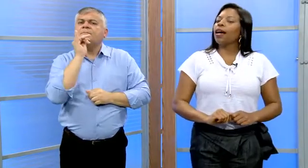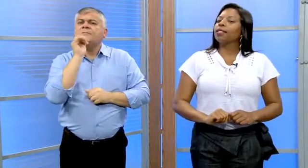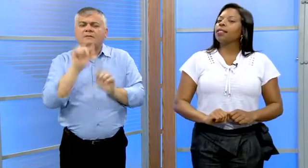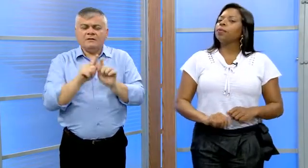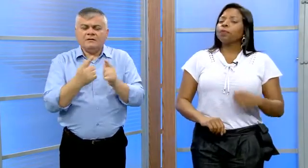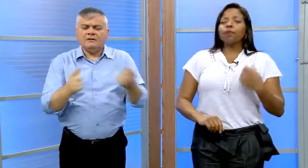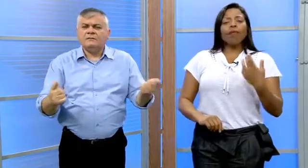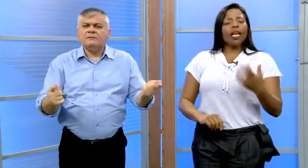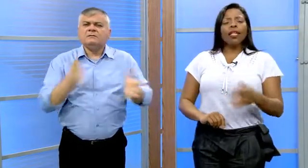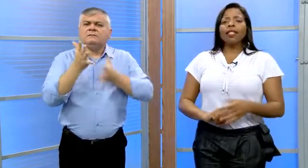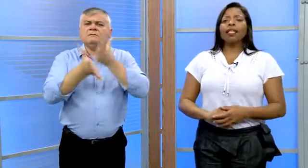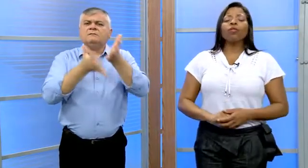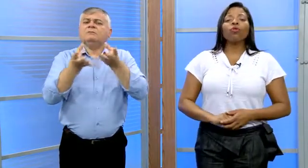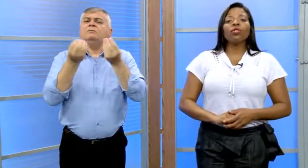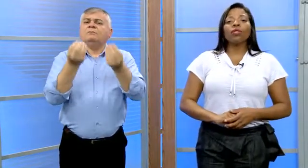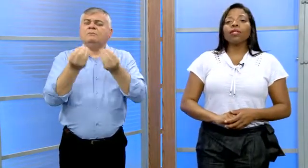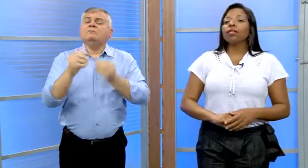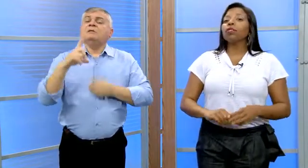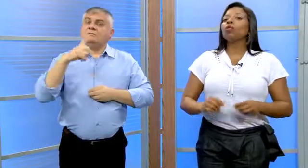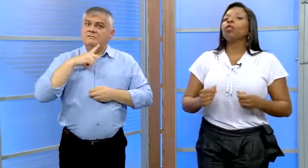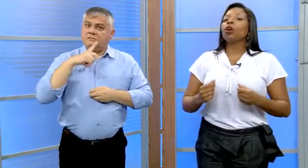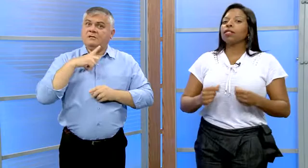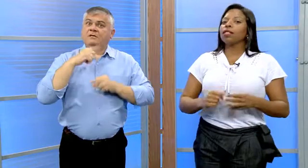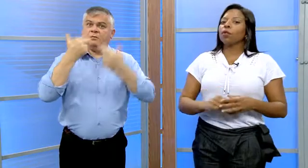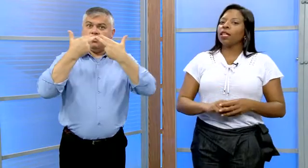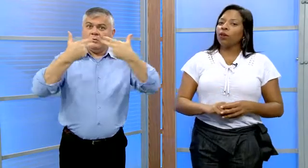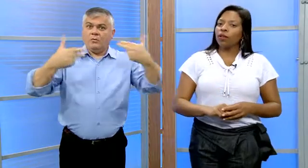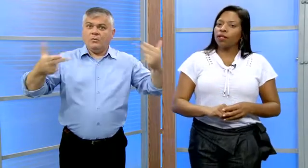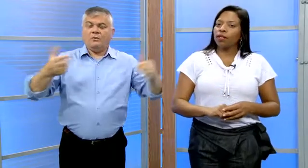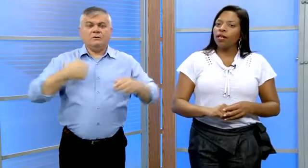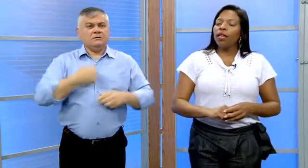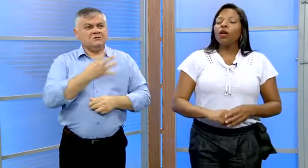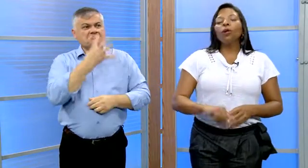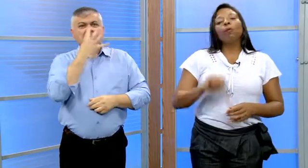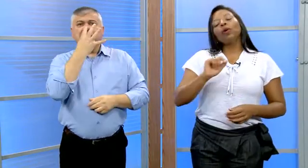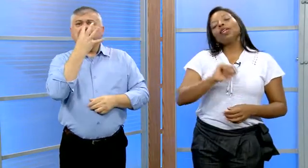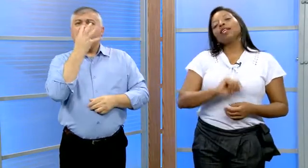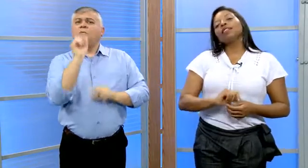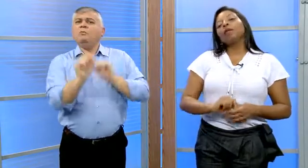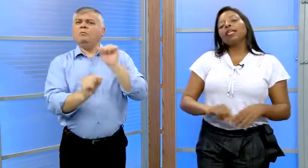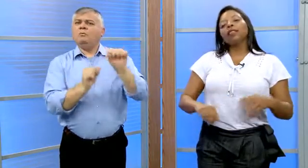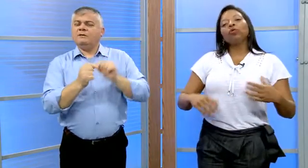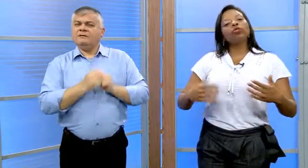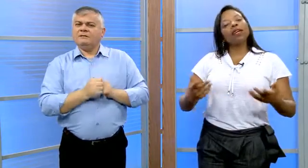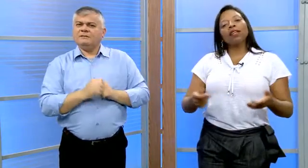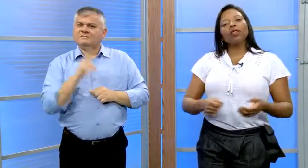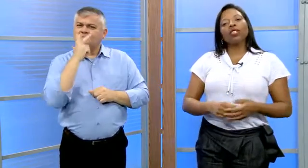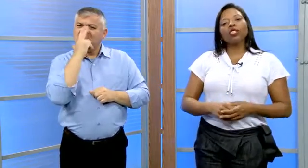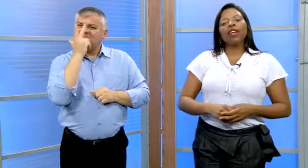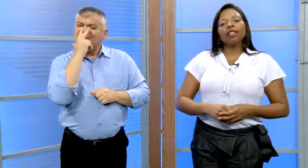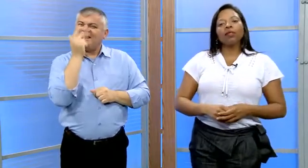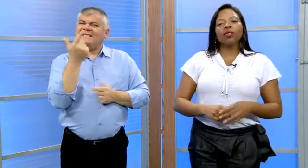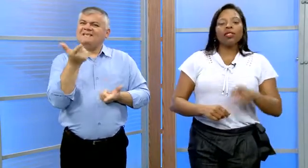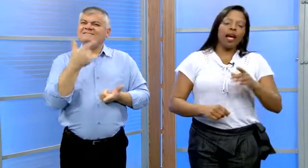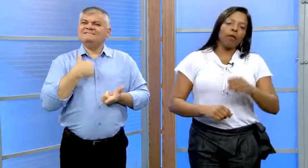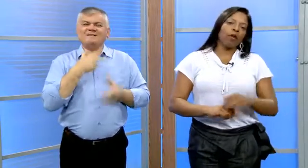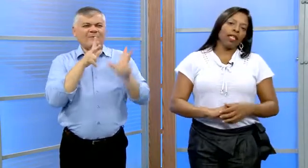sinais, ela traz algumas coisas que são curiosas para nós. Porque se parece muito com aquilo que nós falamos da própria